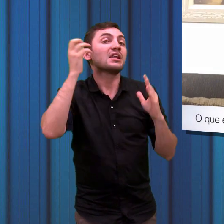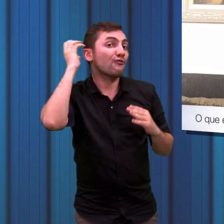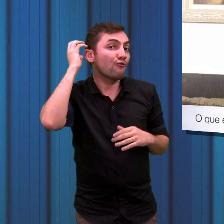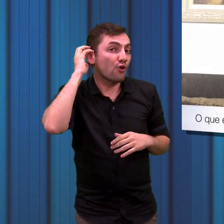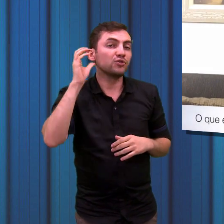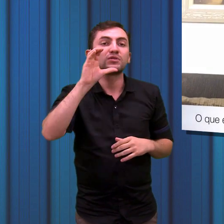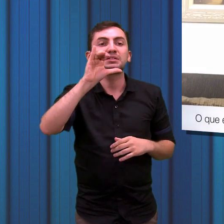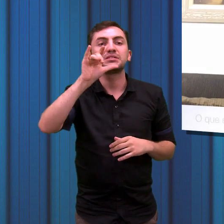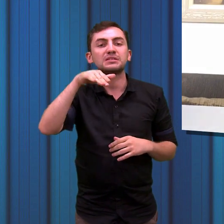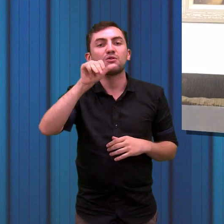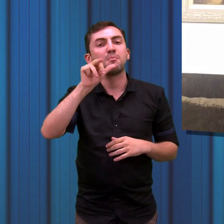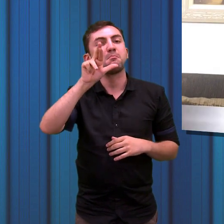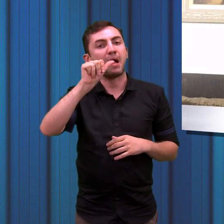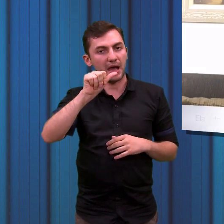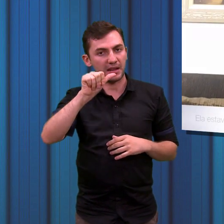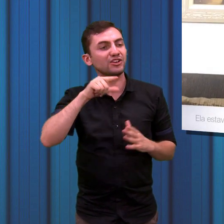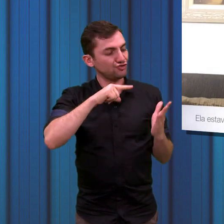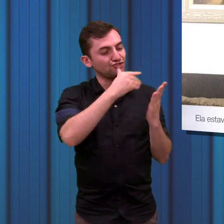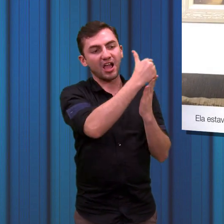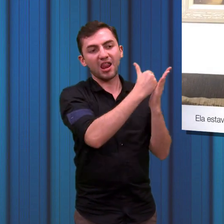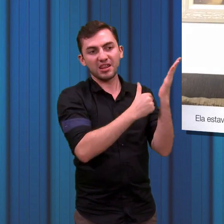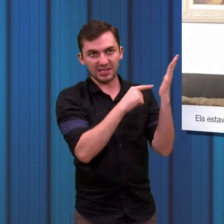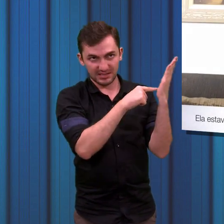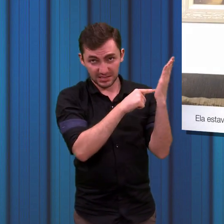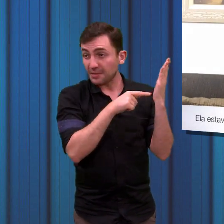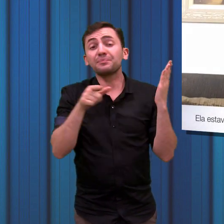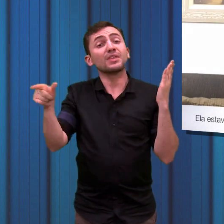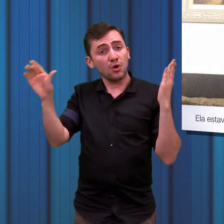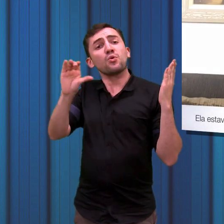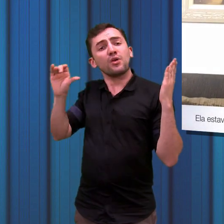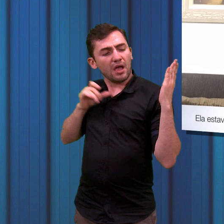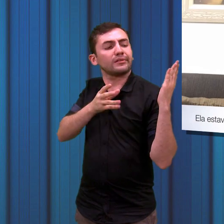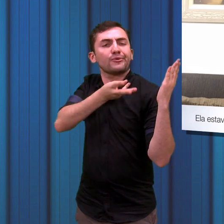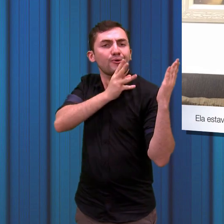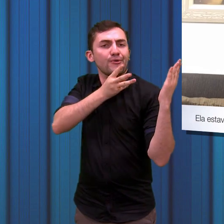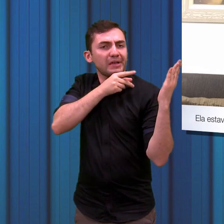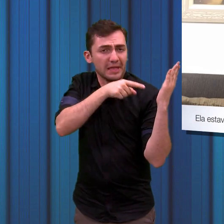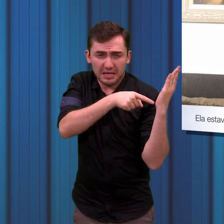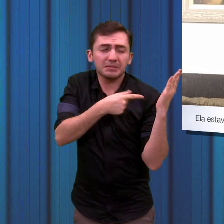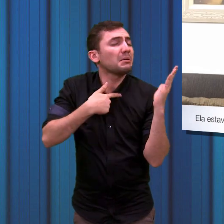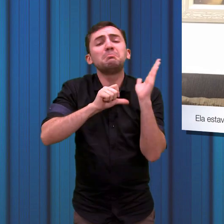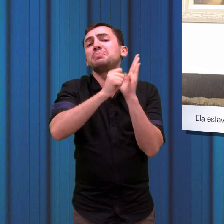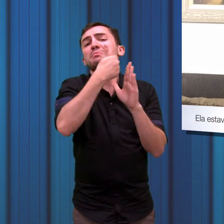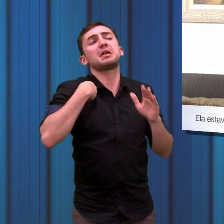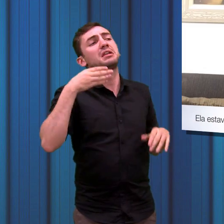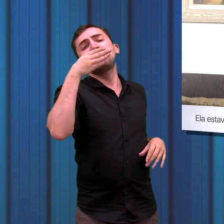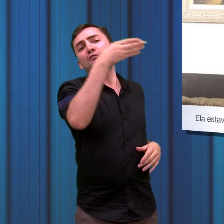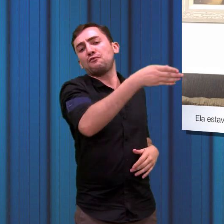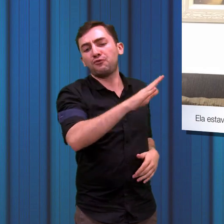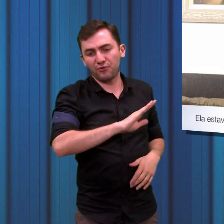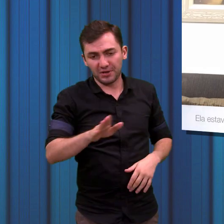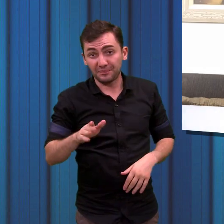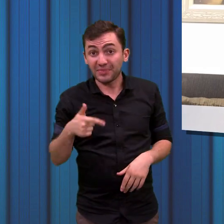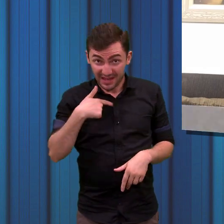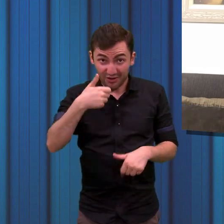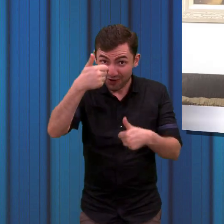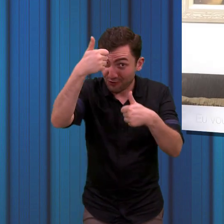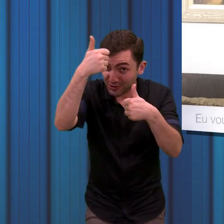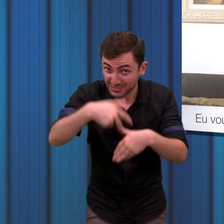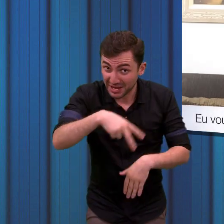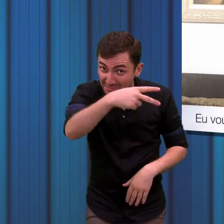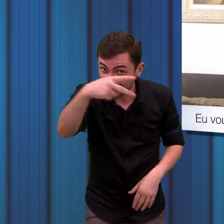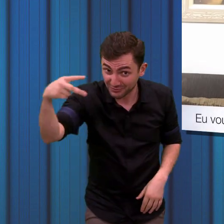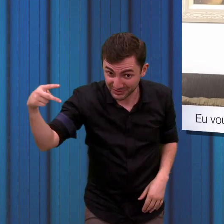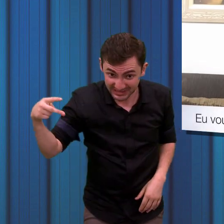primeira fono que eu fui foi a Silmara. Ela estava na lista. Minha cunhada já conhecia. Então foi a primeira que eu fui.